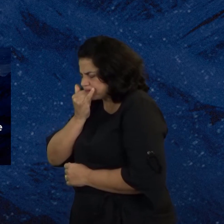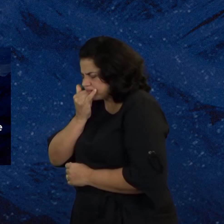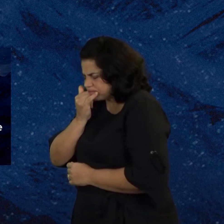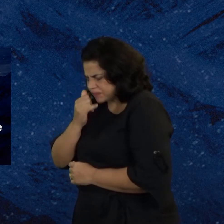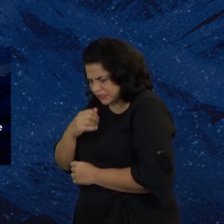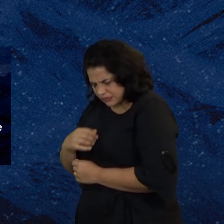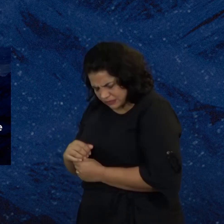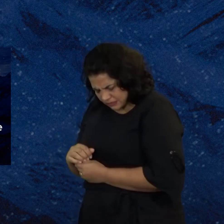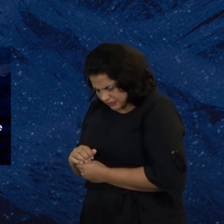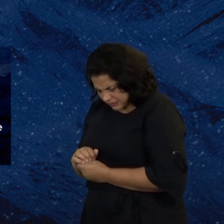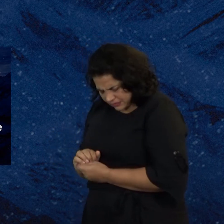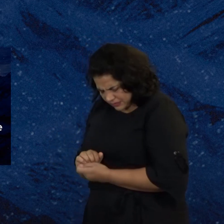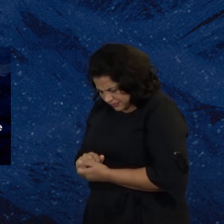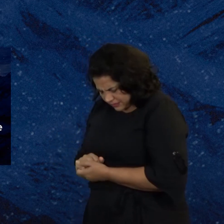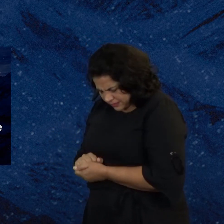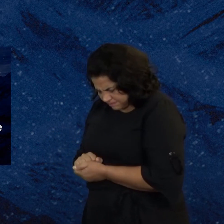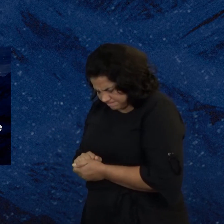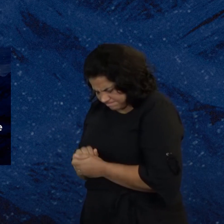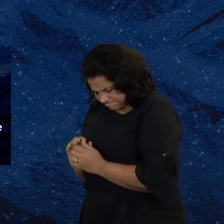cabeça.